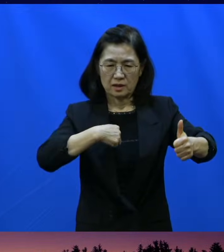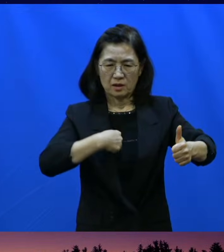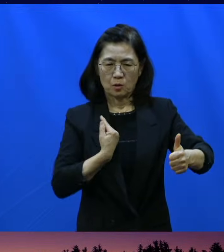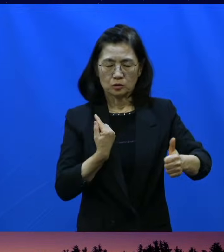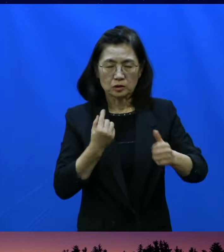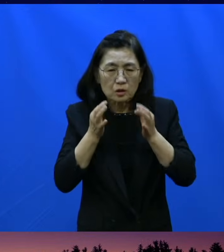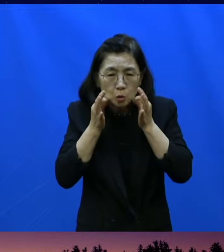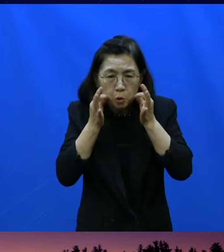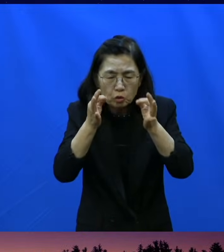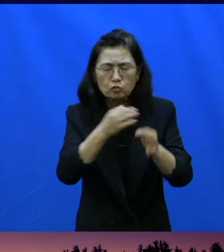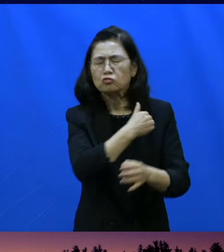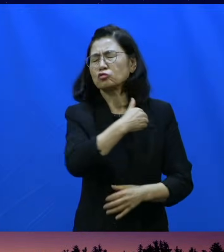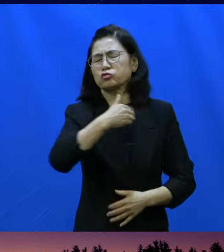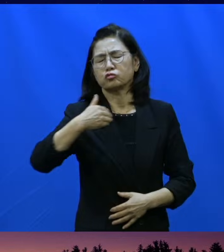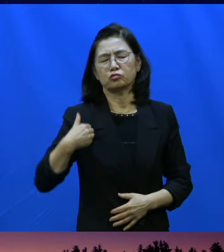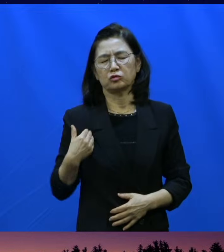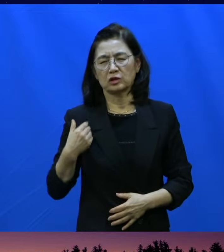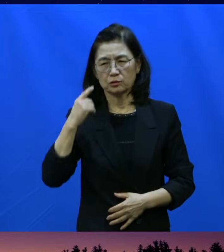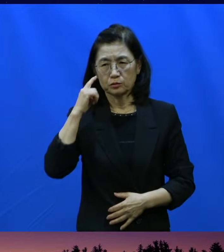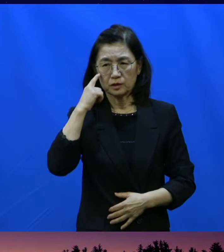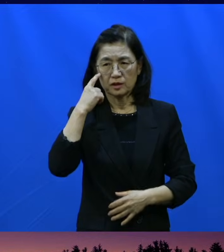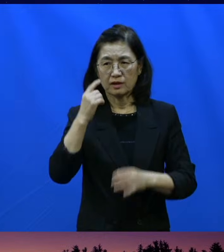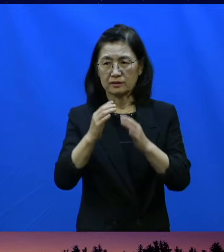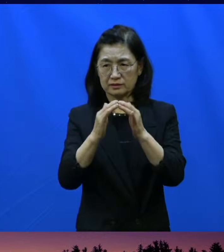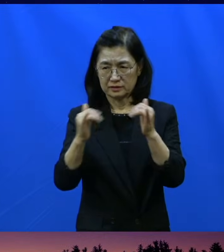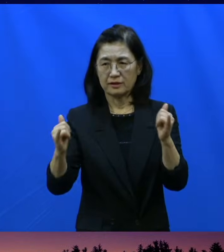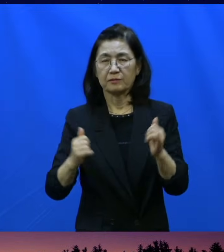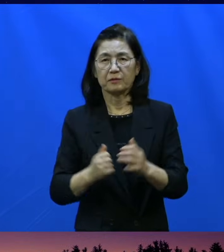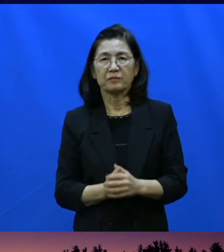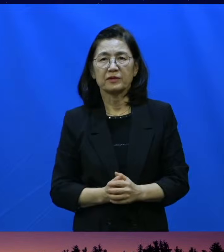여러분, 기도를 배운 사람은요, 자신의 한계에